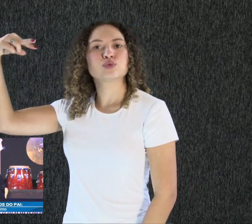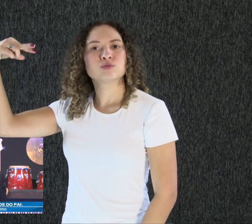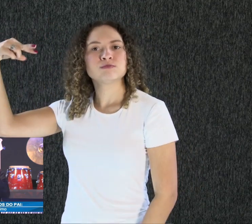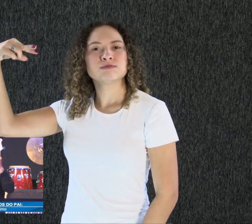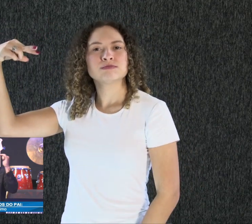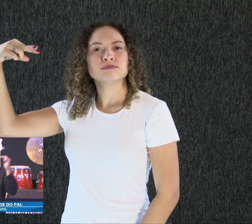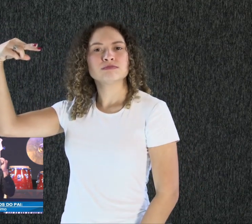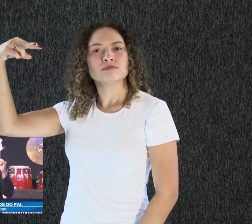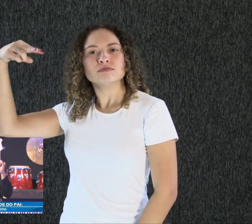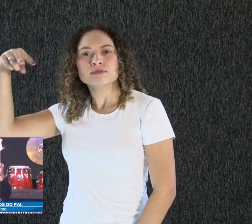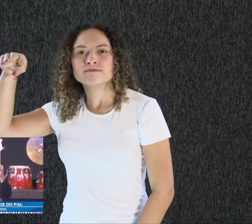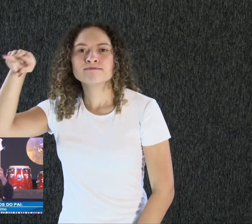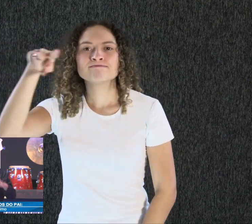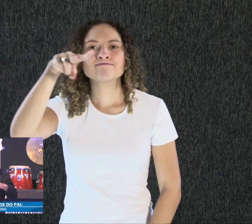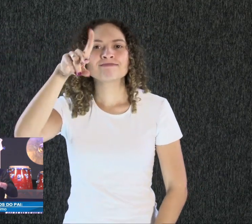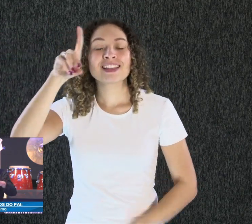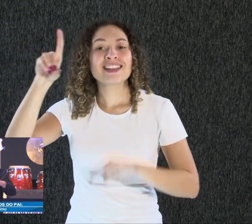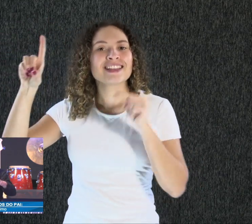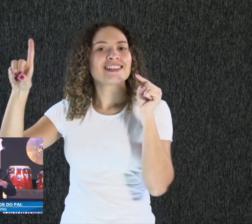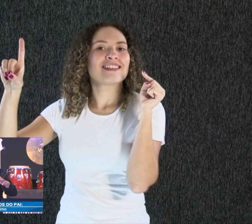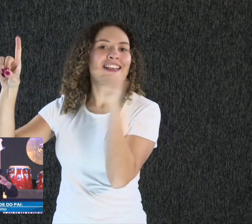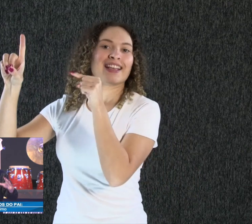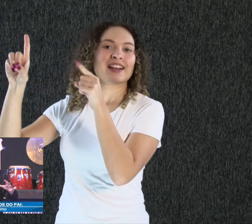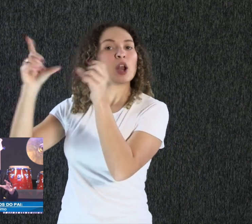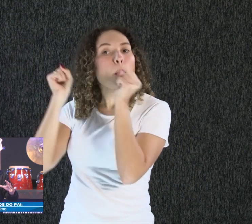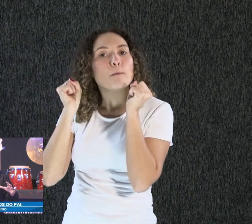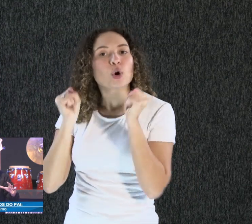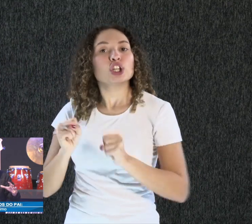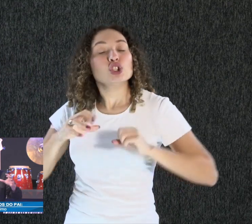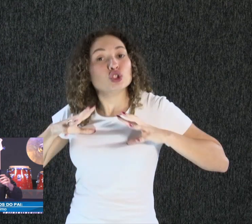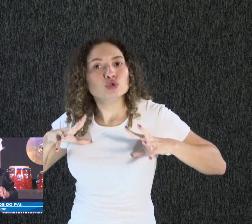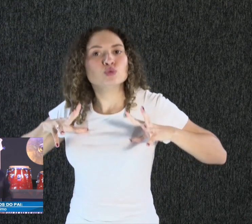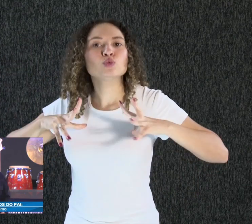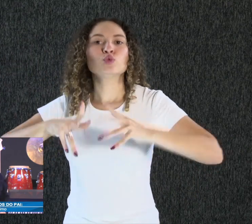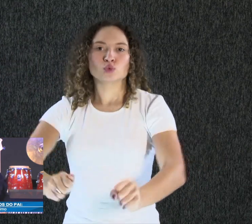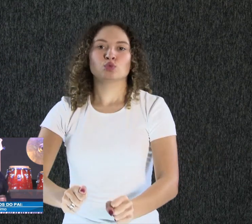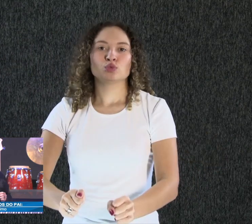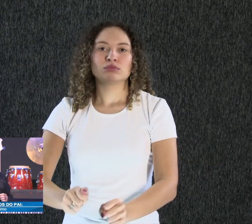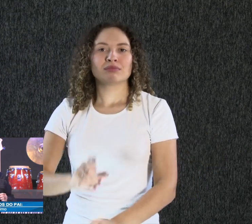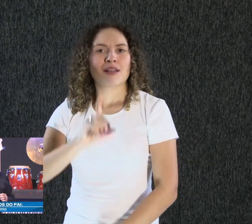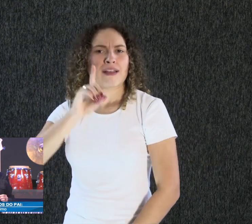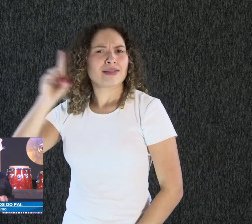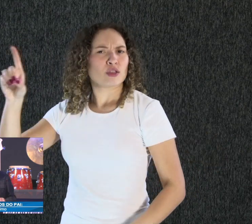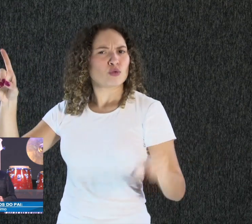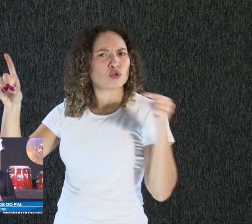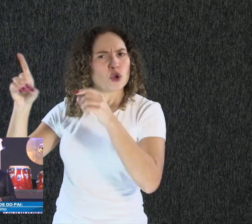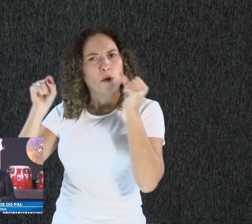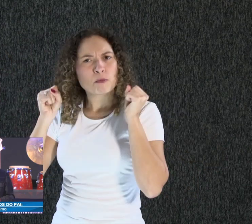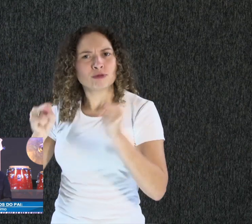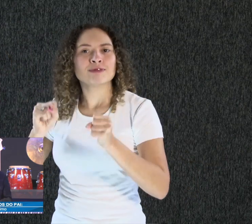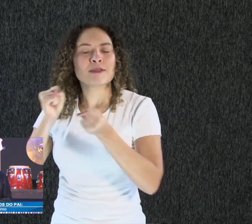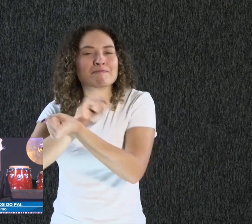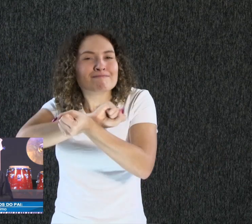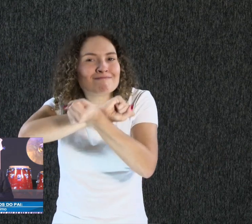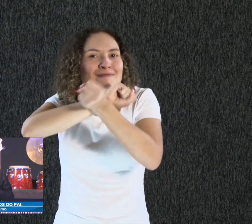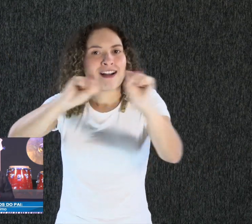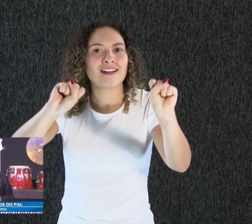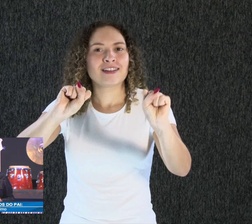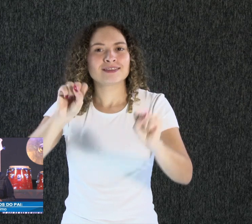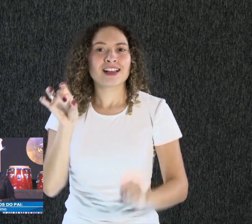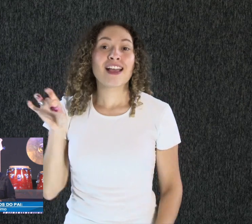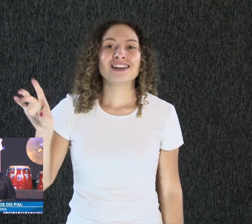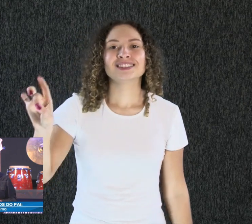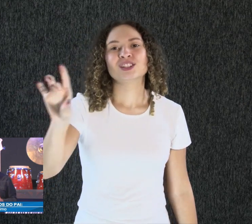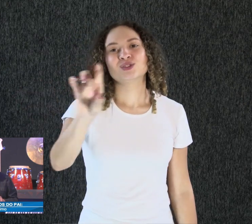porque Ele nos olha de maneira estratégica, e Ele tem todo o poder. Ele tem todo o poder para nos